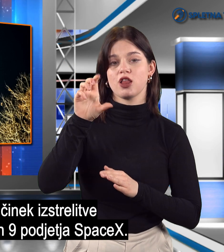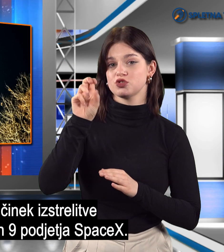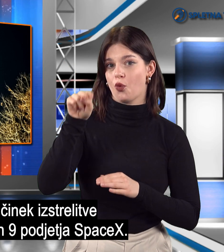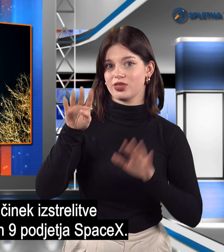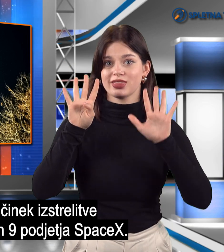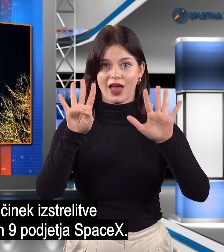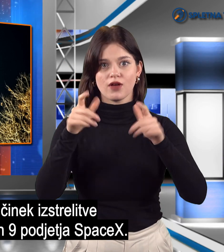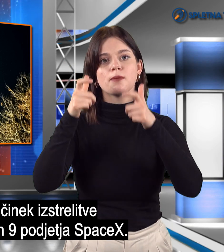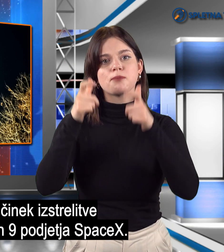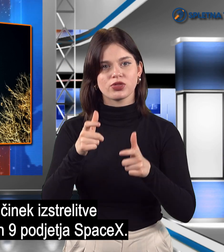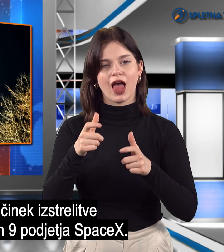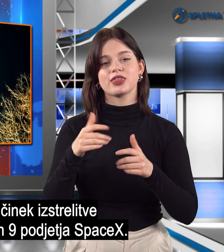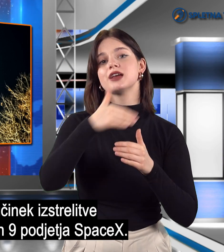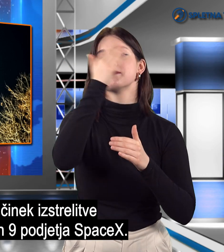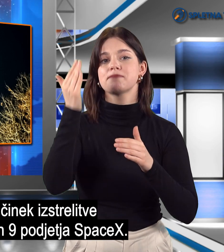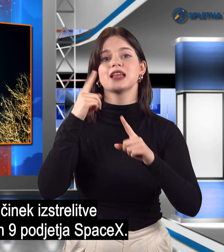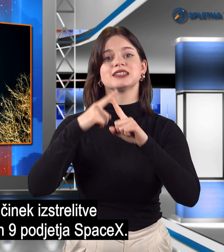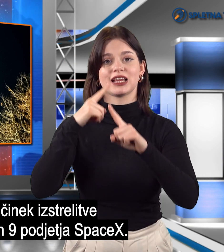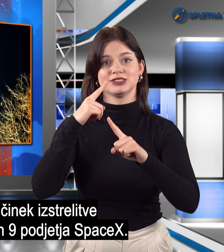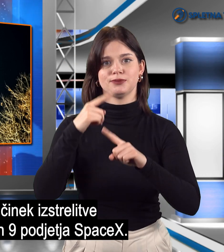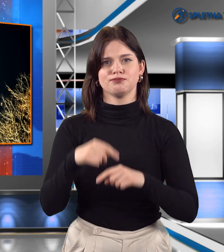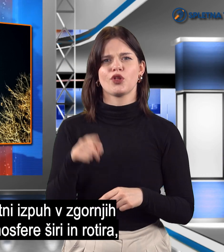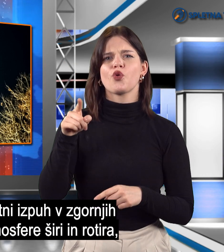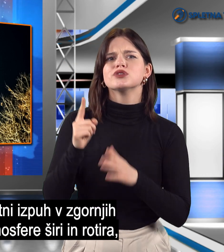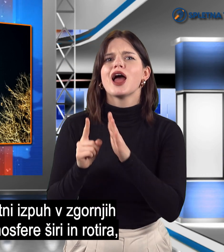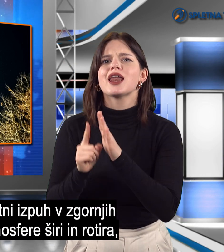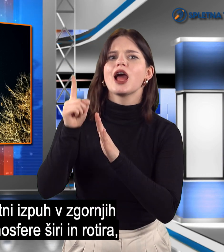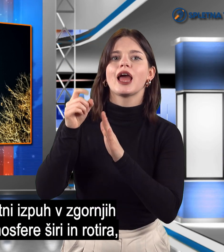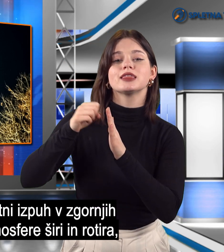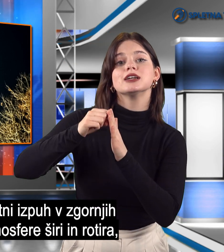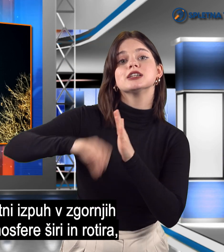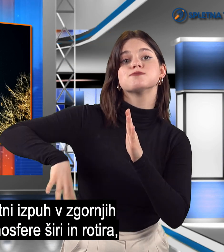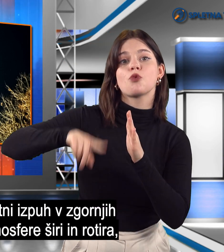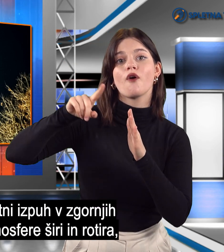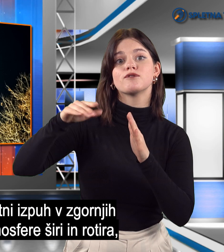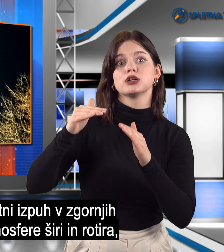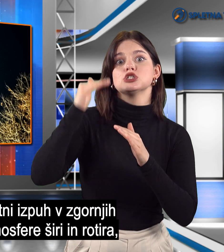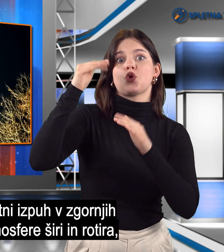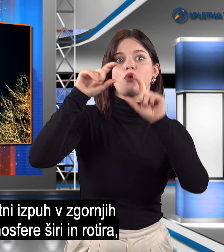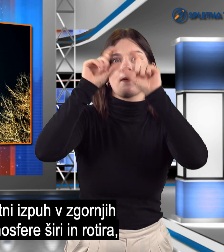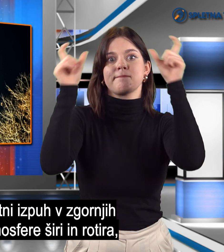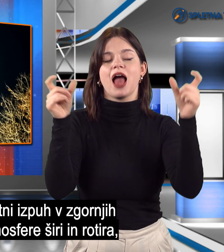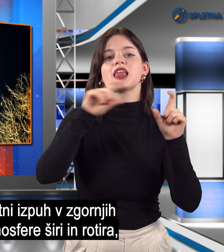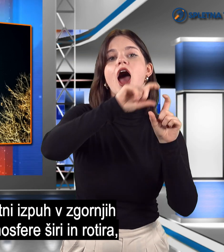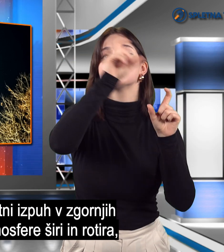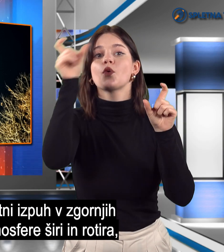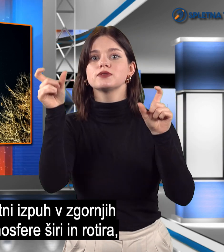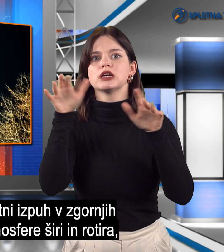9 podjetja SpaceX. Ko se raketni izpuh v zgornjih plasteh atmosfere širi in rotira,